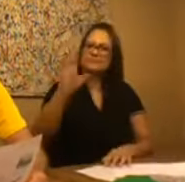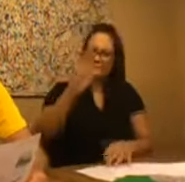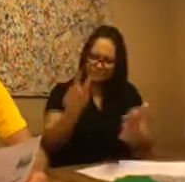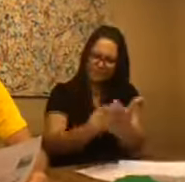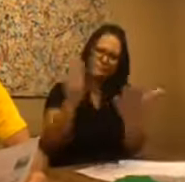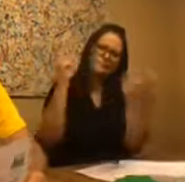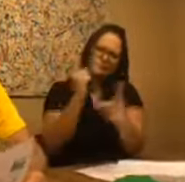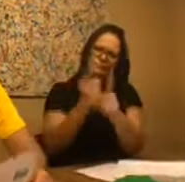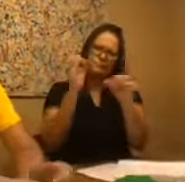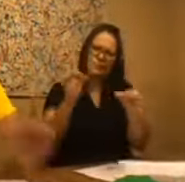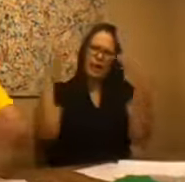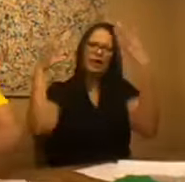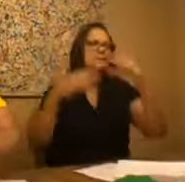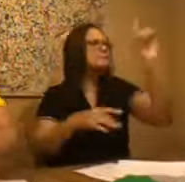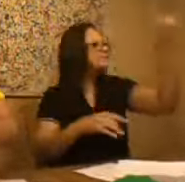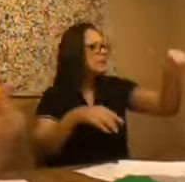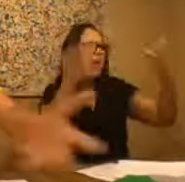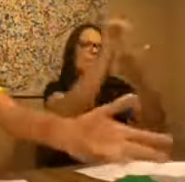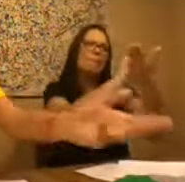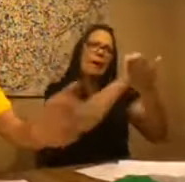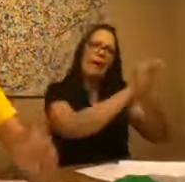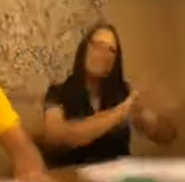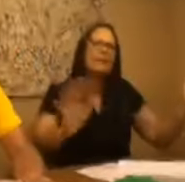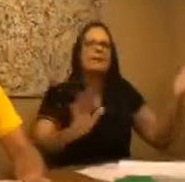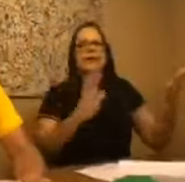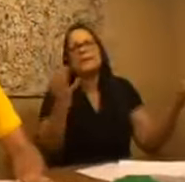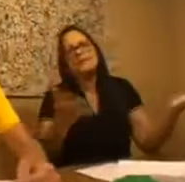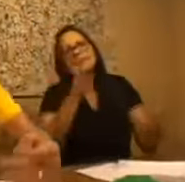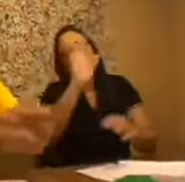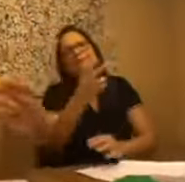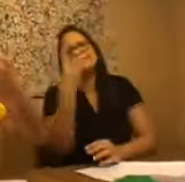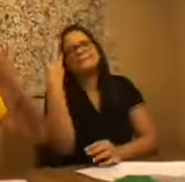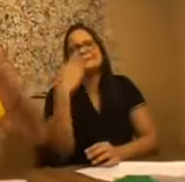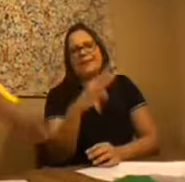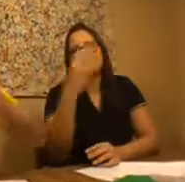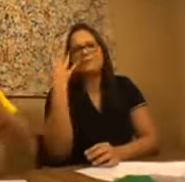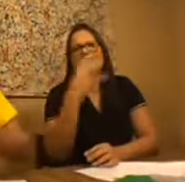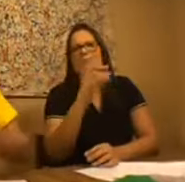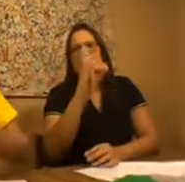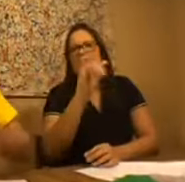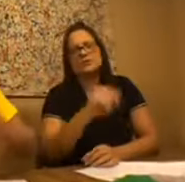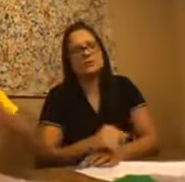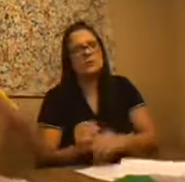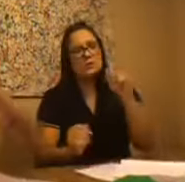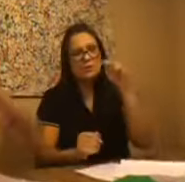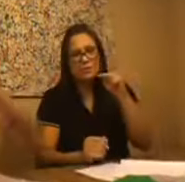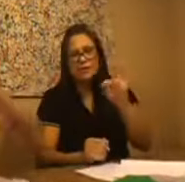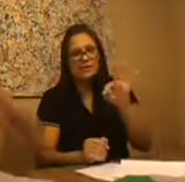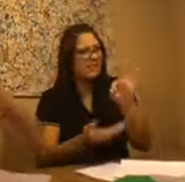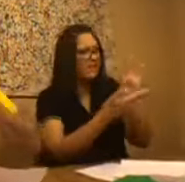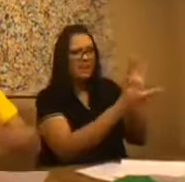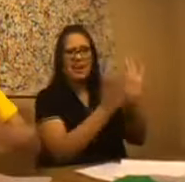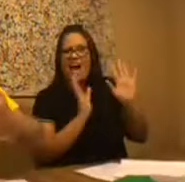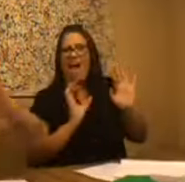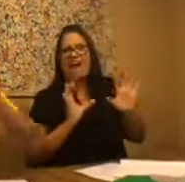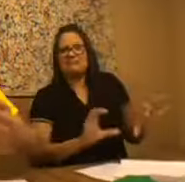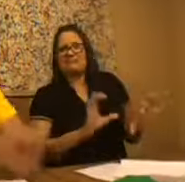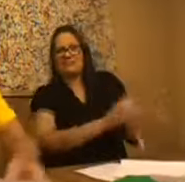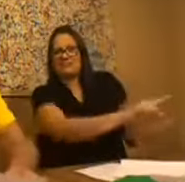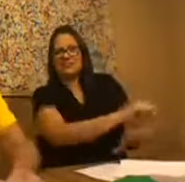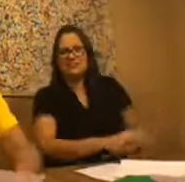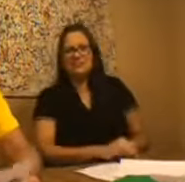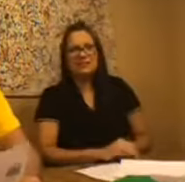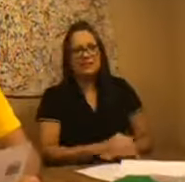buscando tirar do ar uma coletiva do ator já tem 34 ó então o pt isso a mentira é a